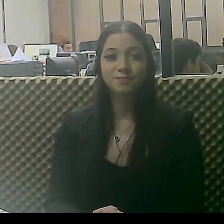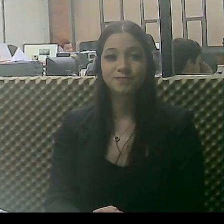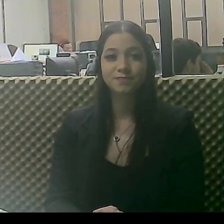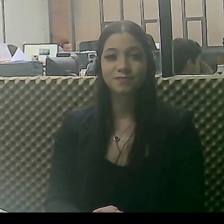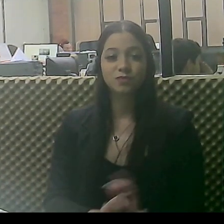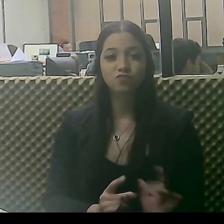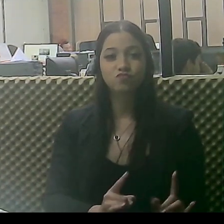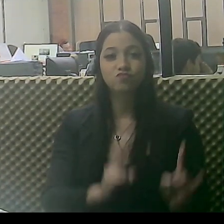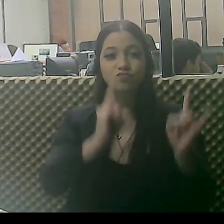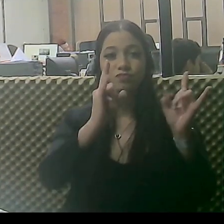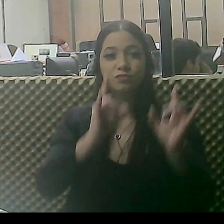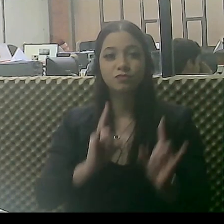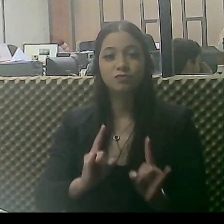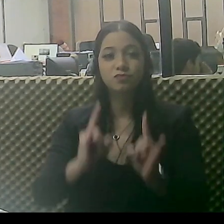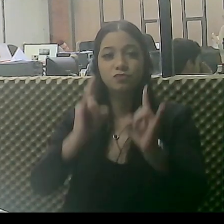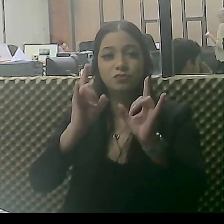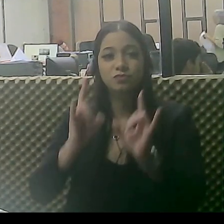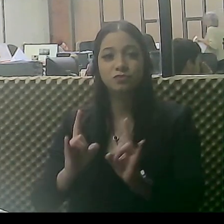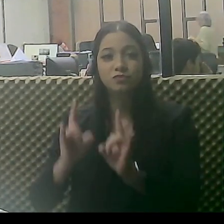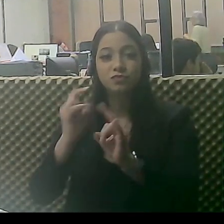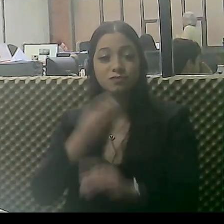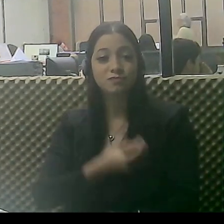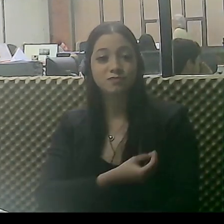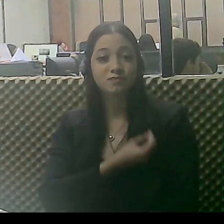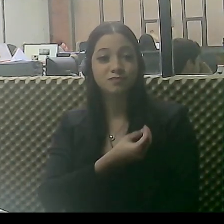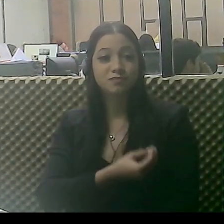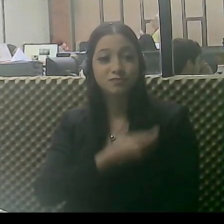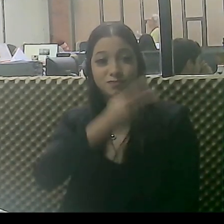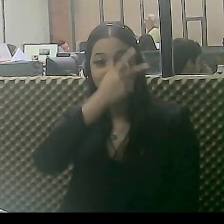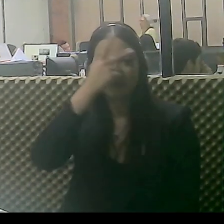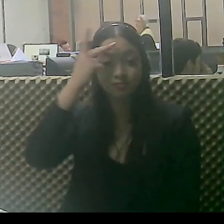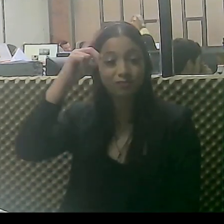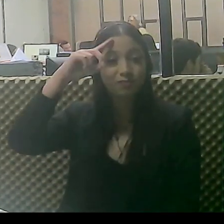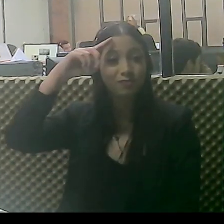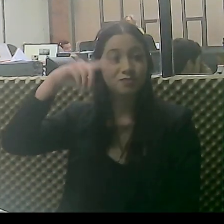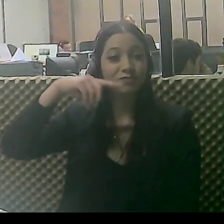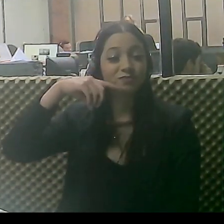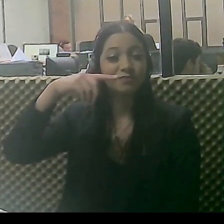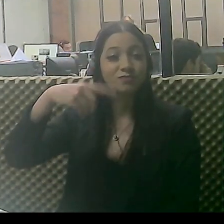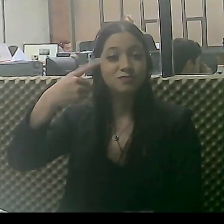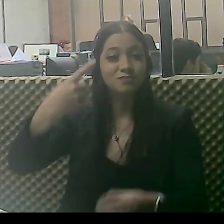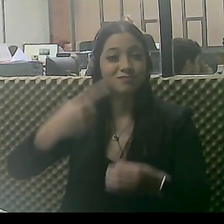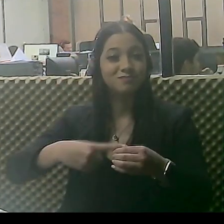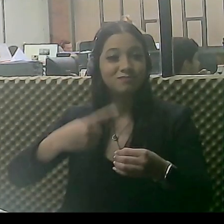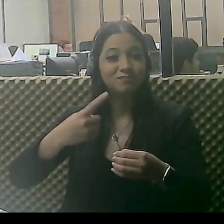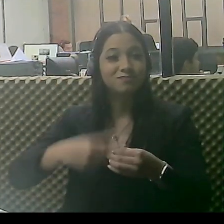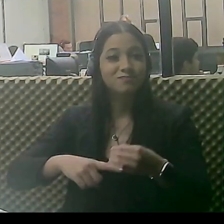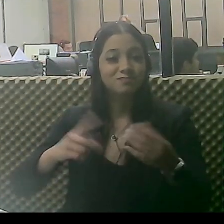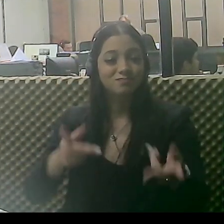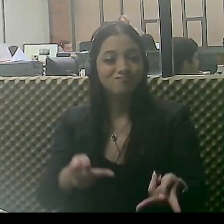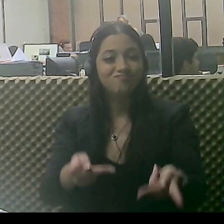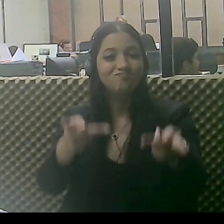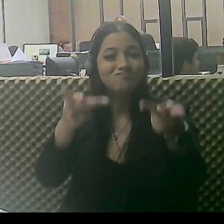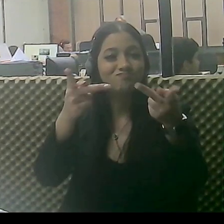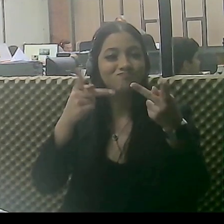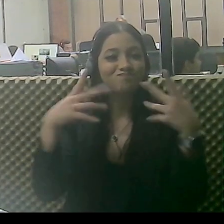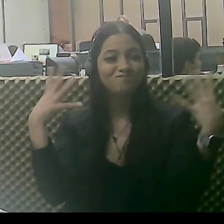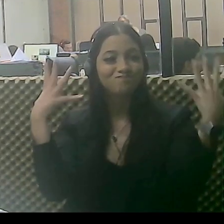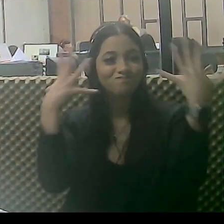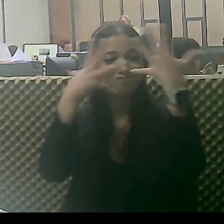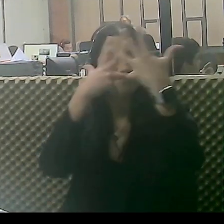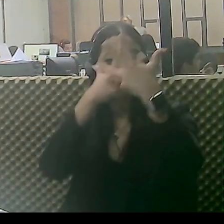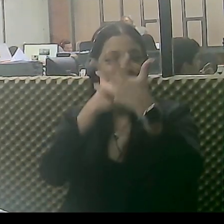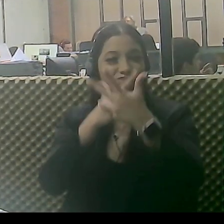São prédios que fazem parte da vida das pessoas e do dia a dia de uma cidade que fica cada vez mais